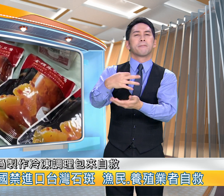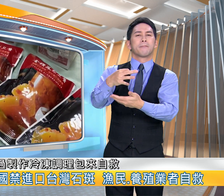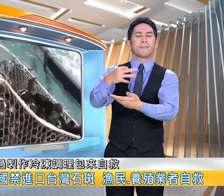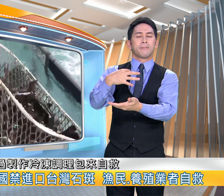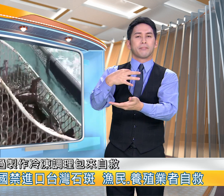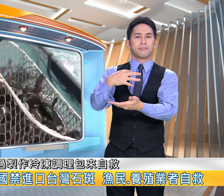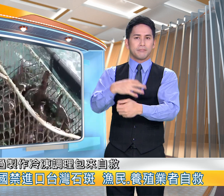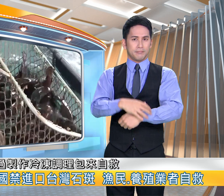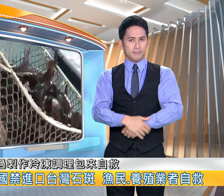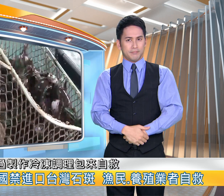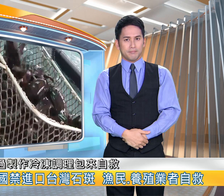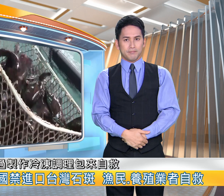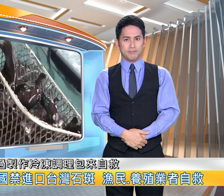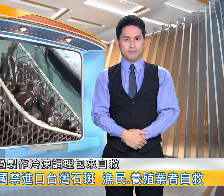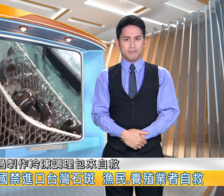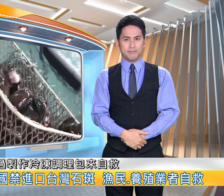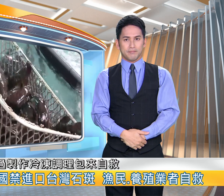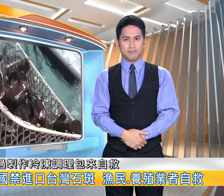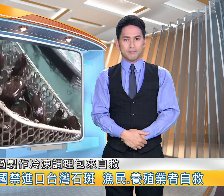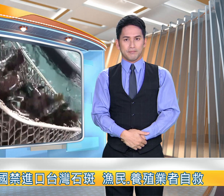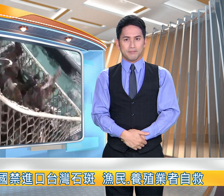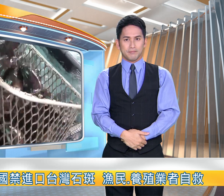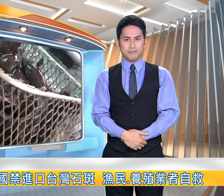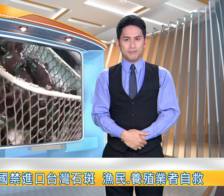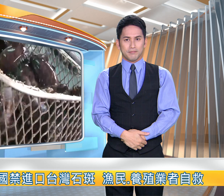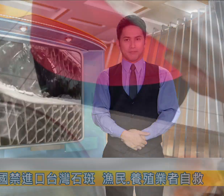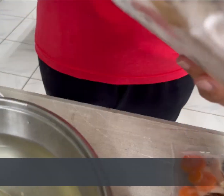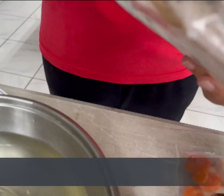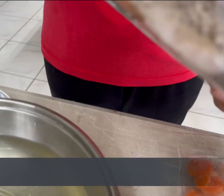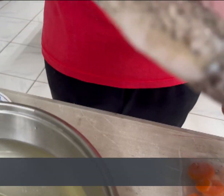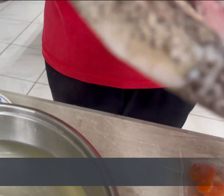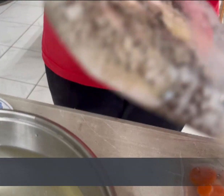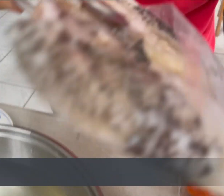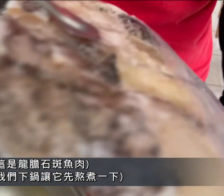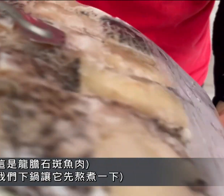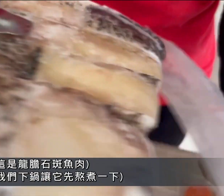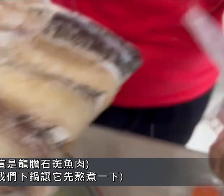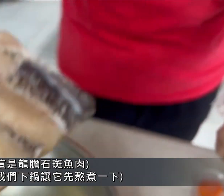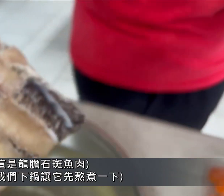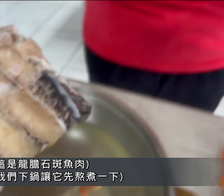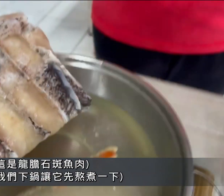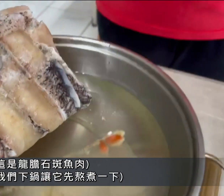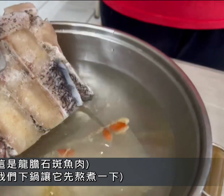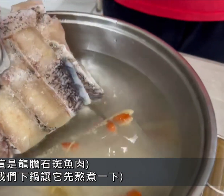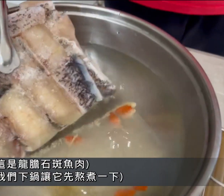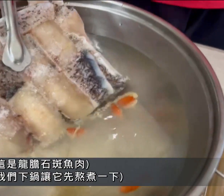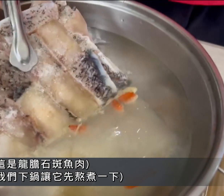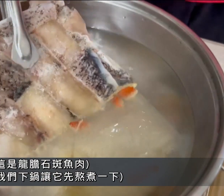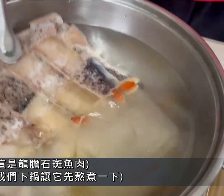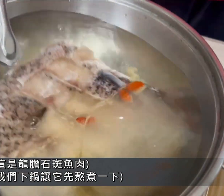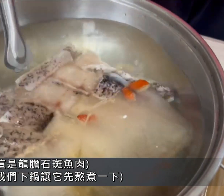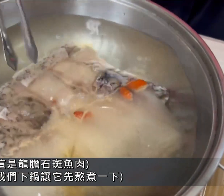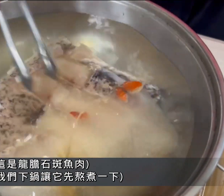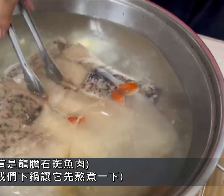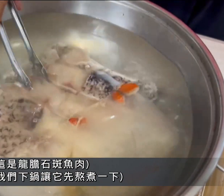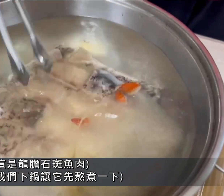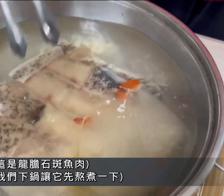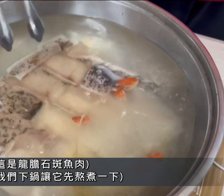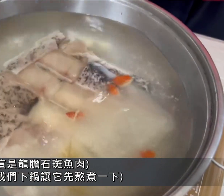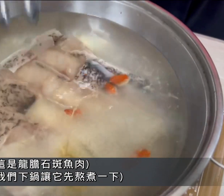冷冻调理包来自救。 就是龙胆石斑鱼肉，我们下锅让它先熬煮一下。